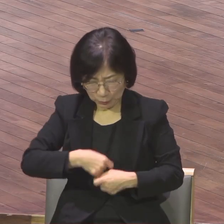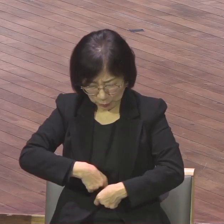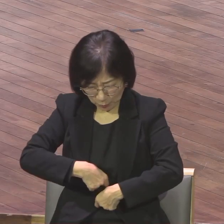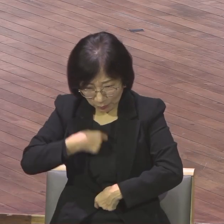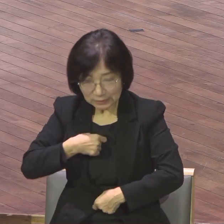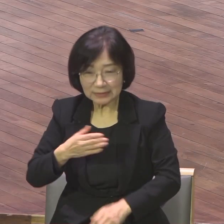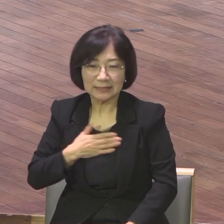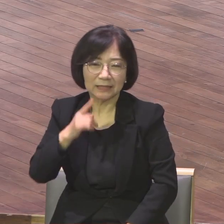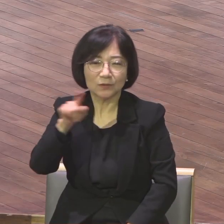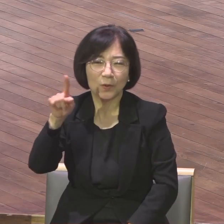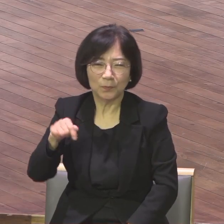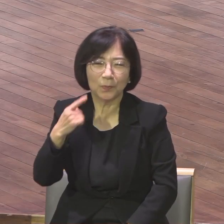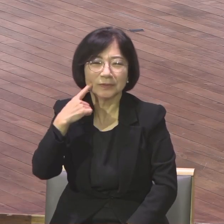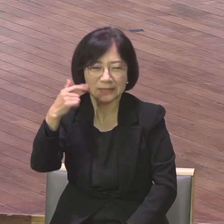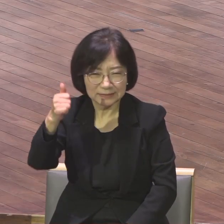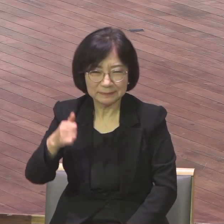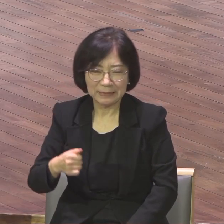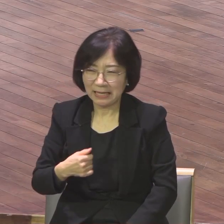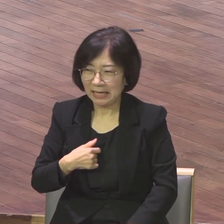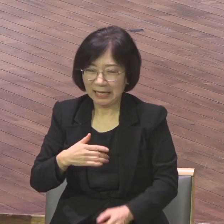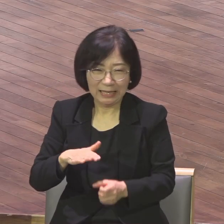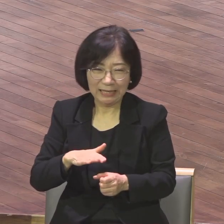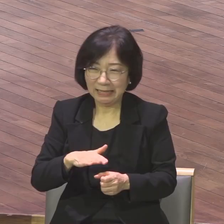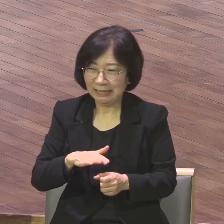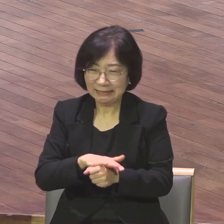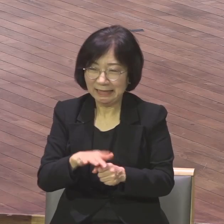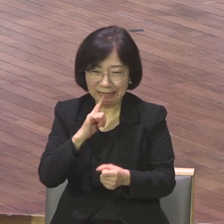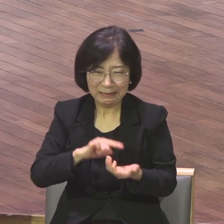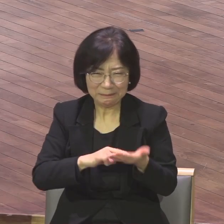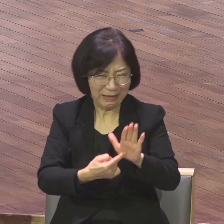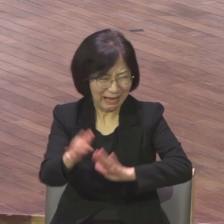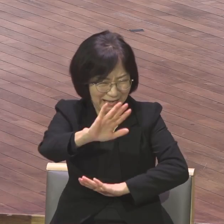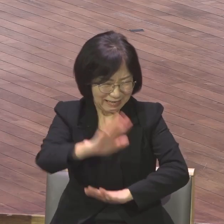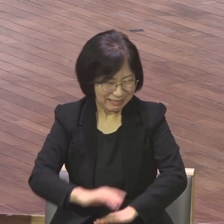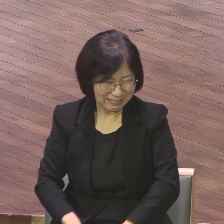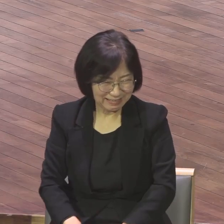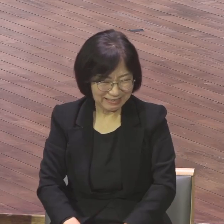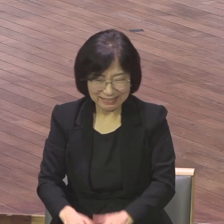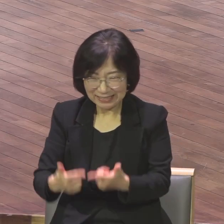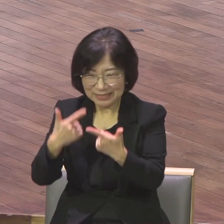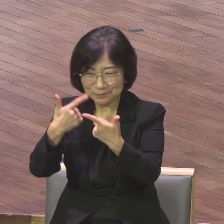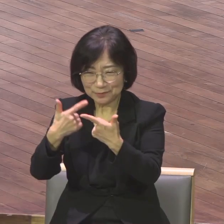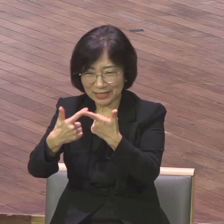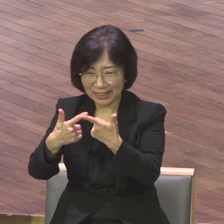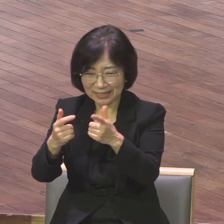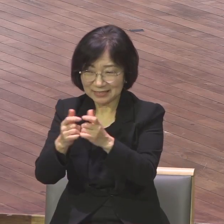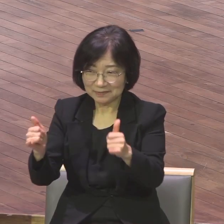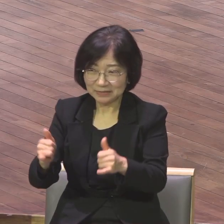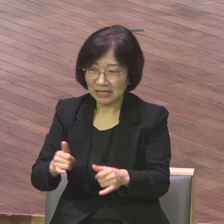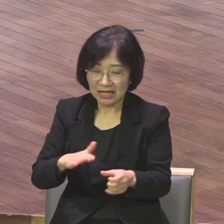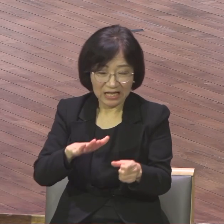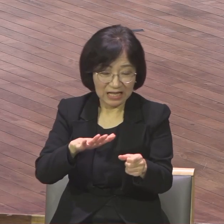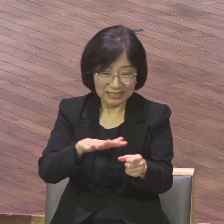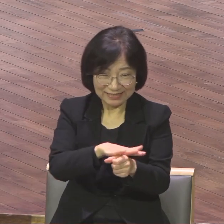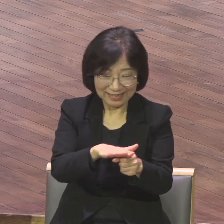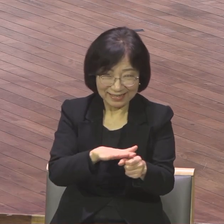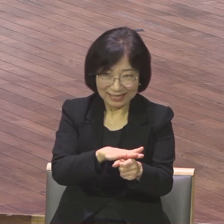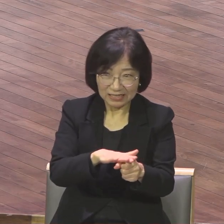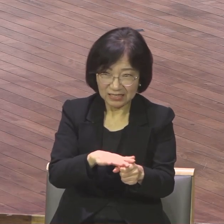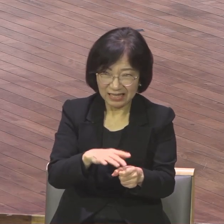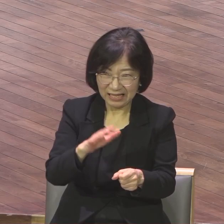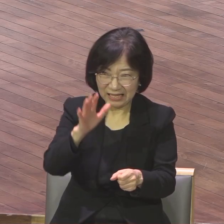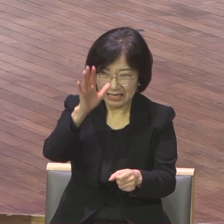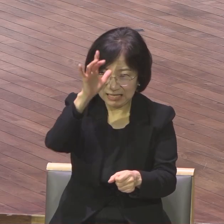이 부산 사람들은 그런 말을 하는 게 좀 천박스럽게 사랑한다 그런